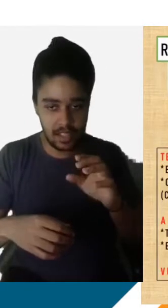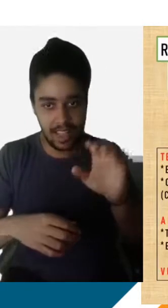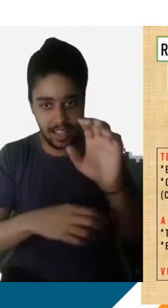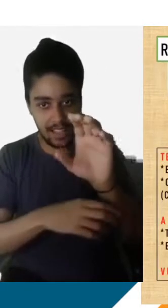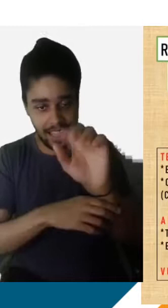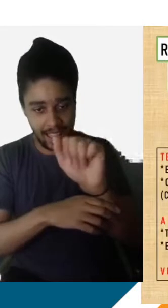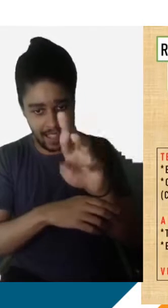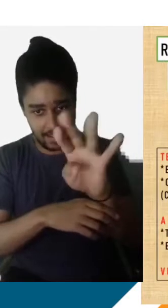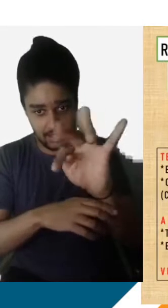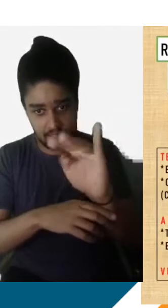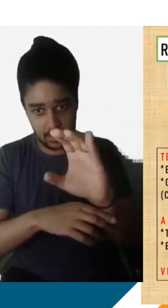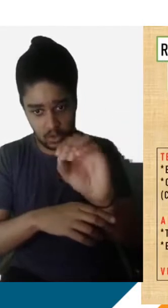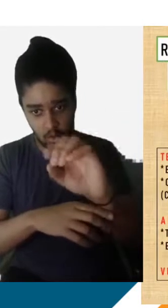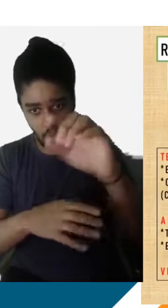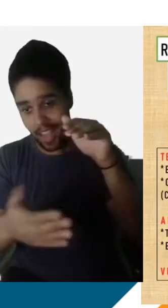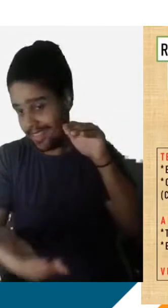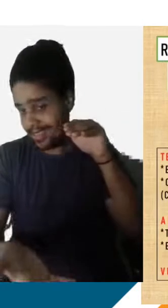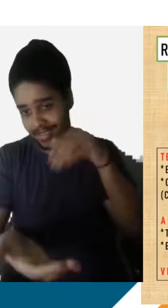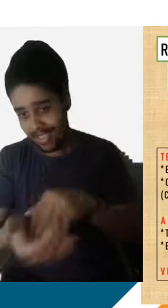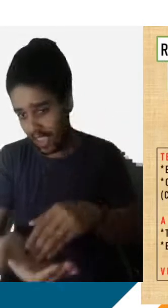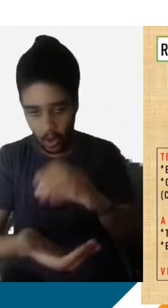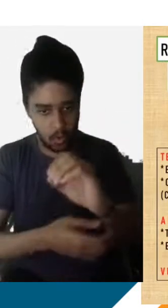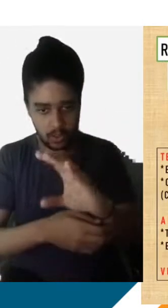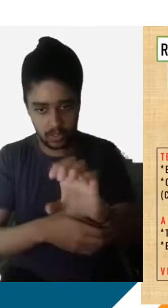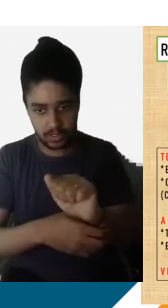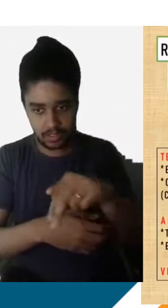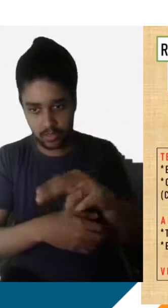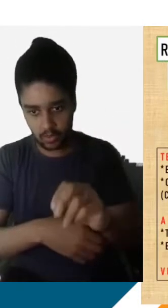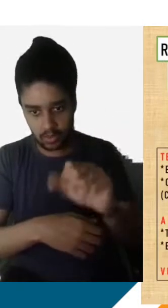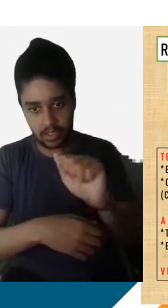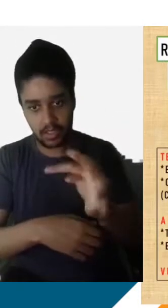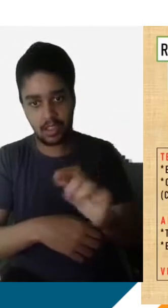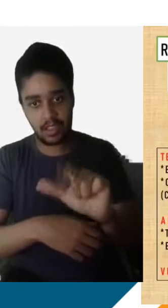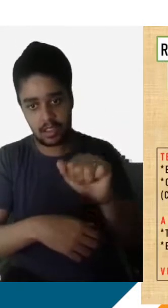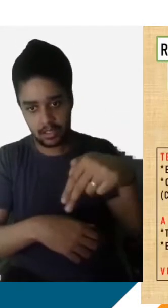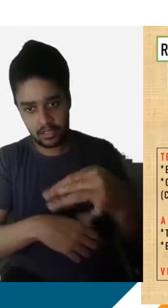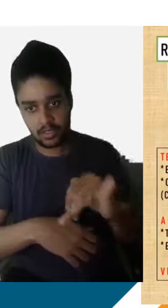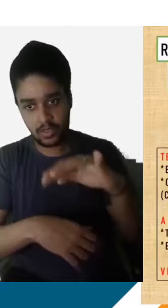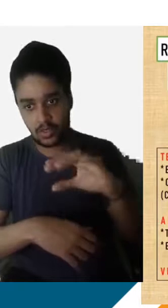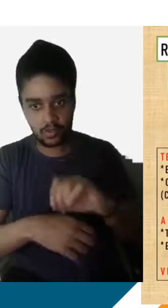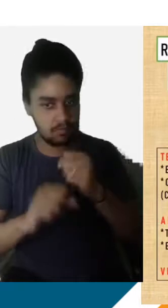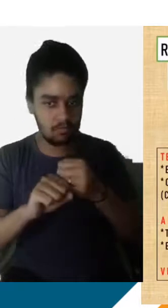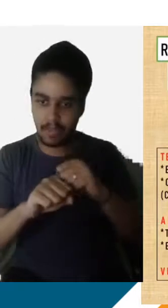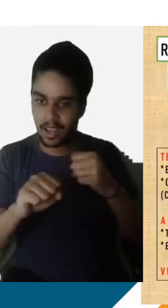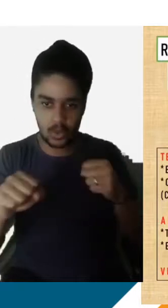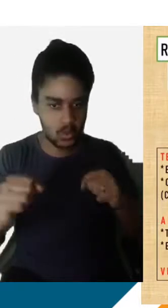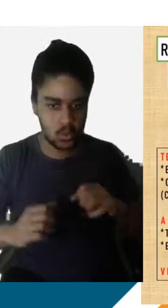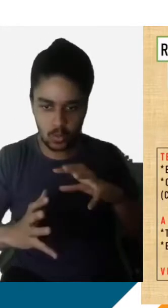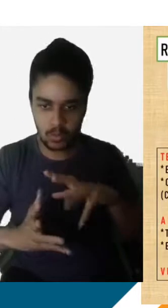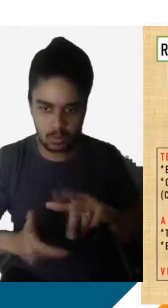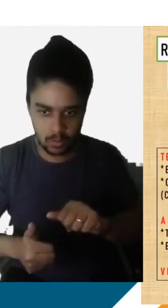Oceano Ártico, costurando até o Oceano Atlântico, e a maior cordilheira